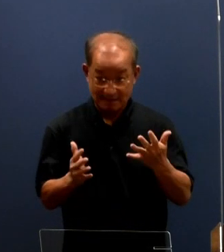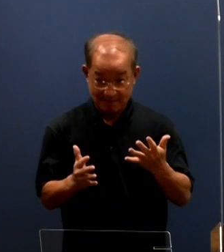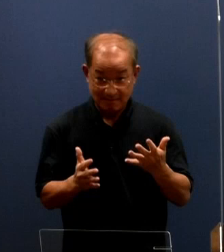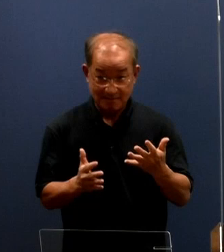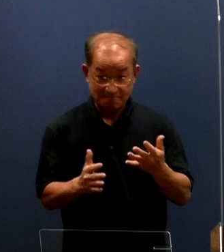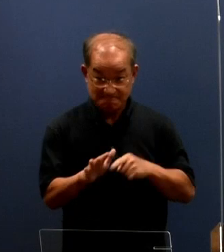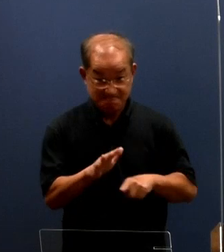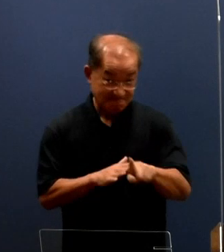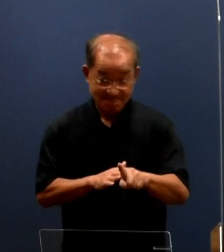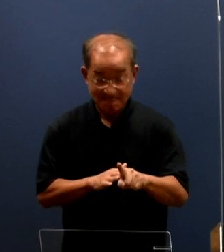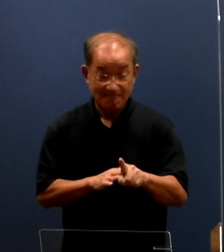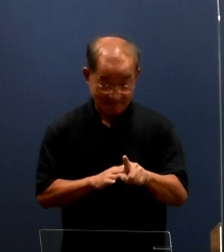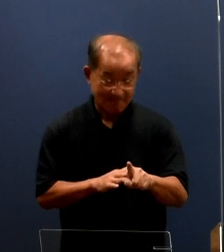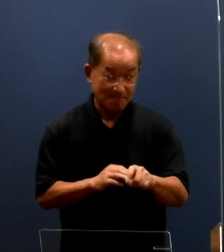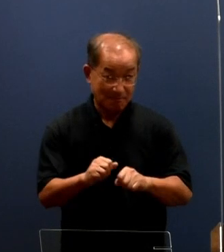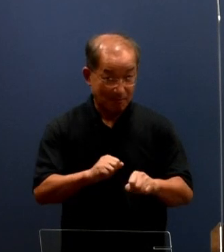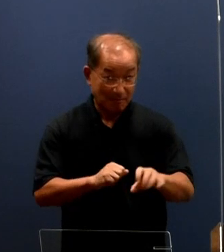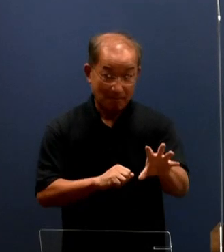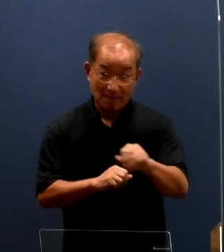ら、